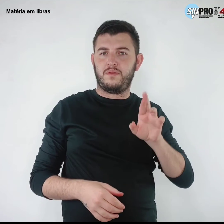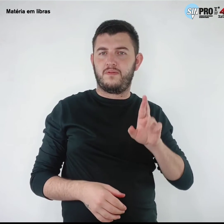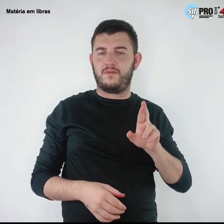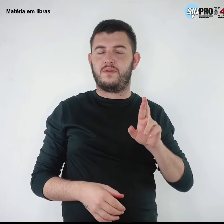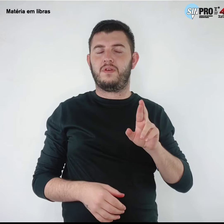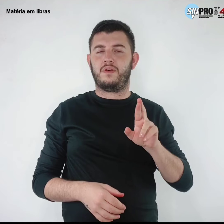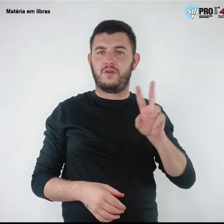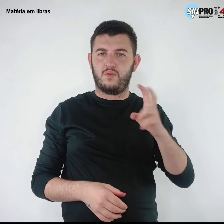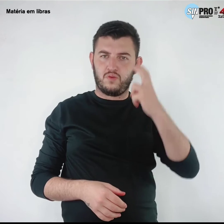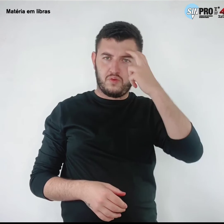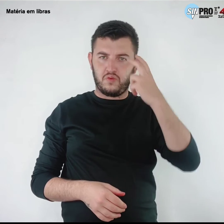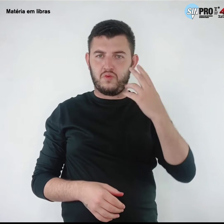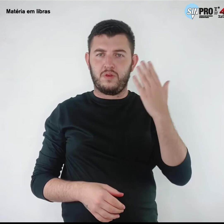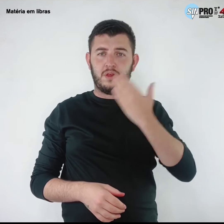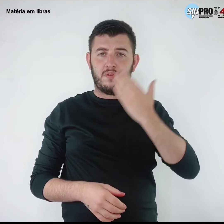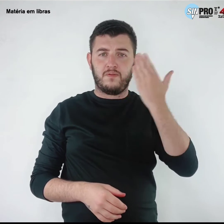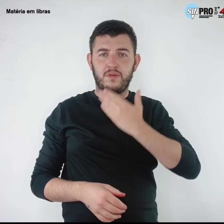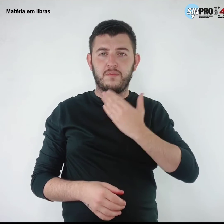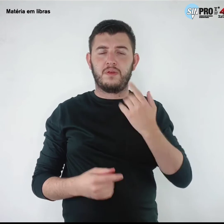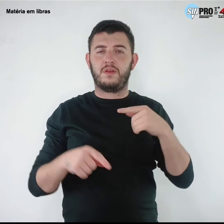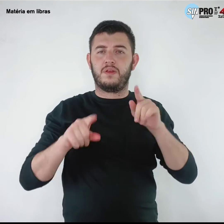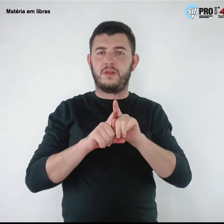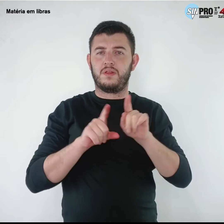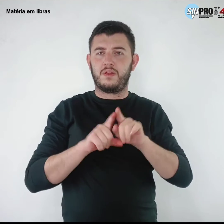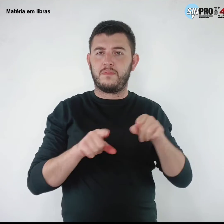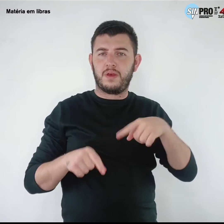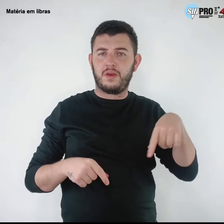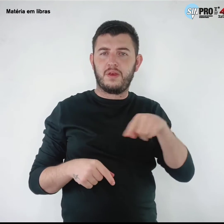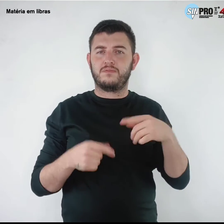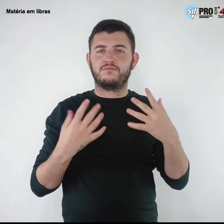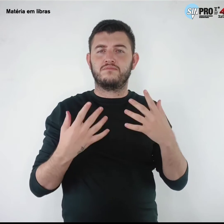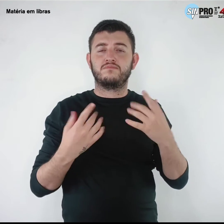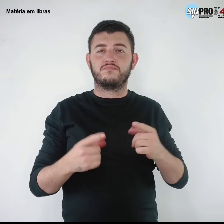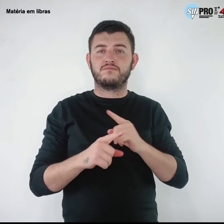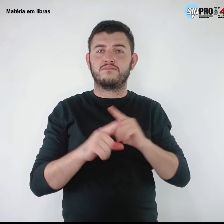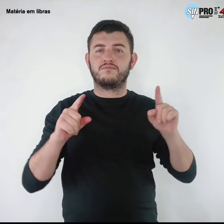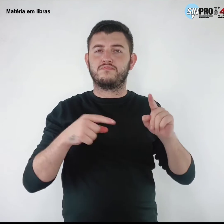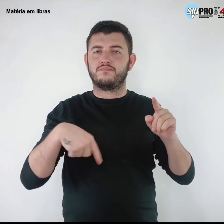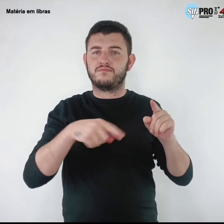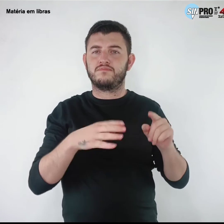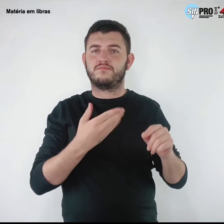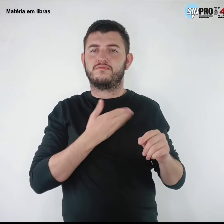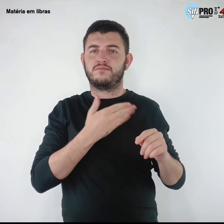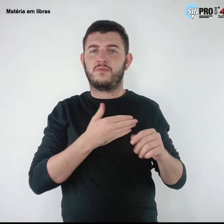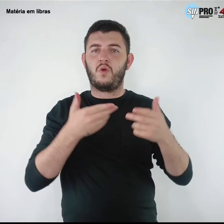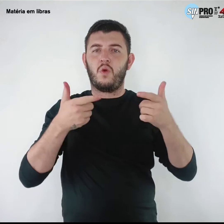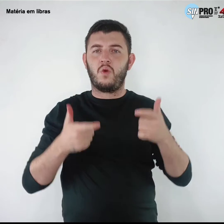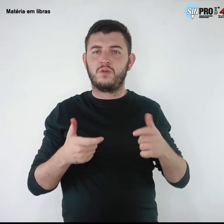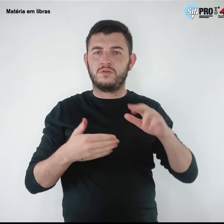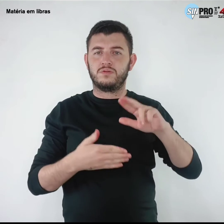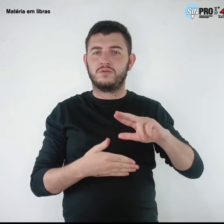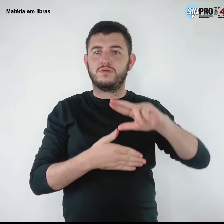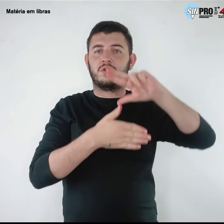Culturas Invisibilizadas e Insubordinadas da América Latina